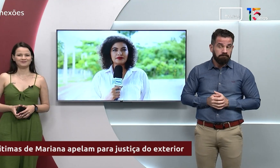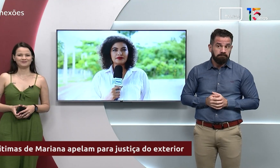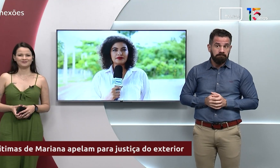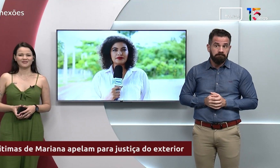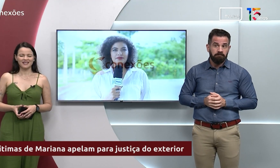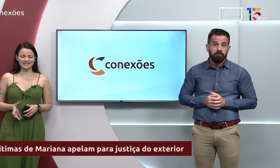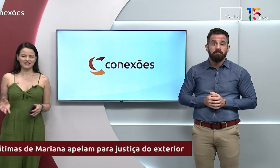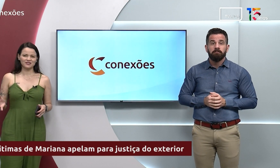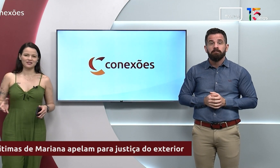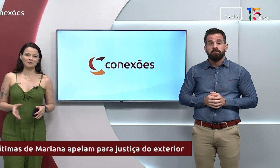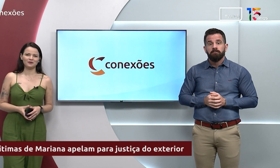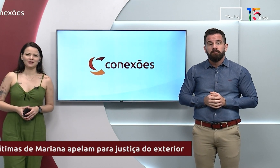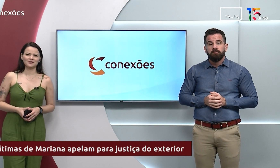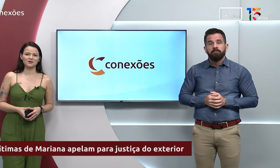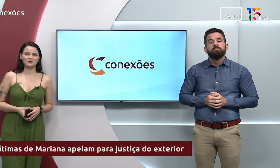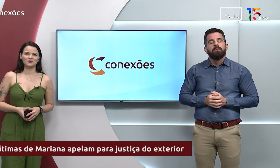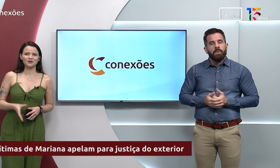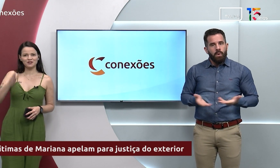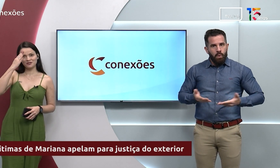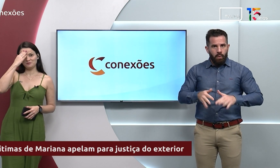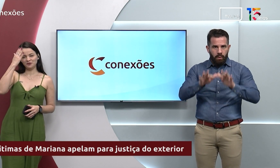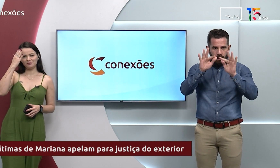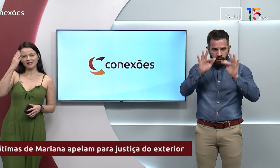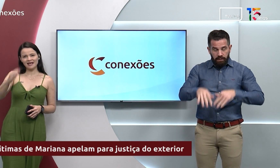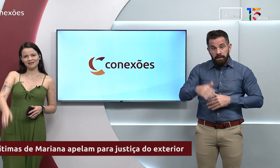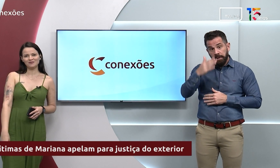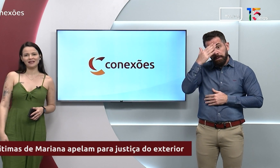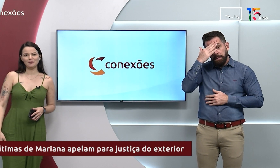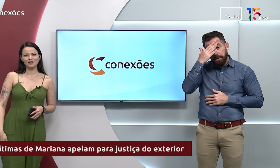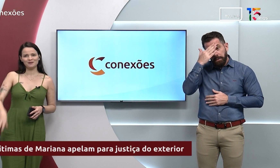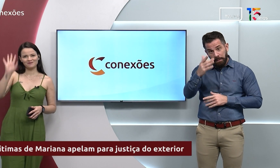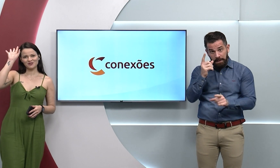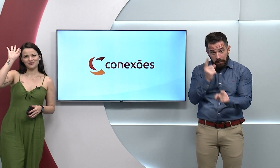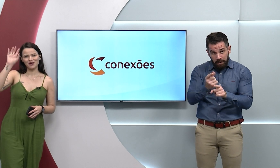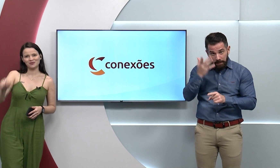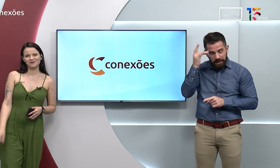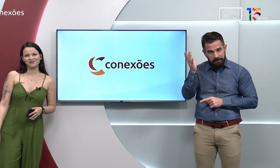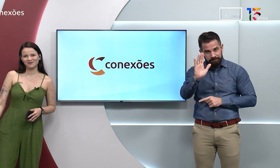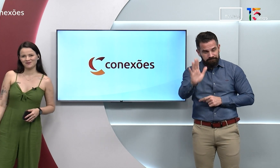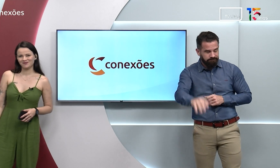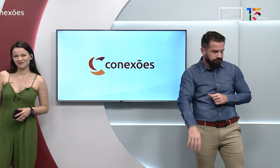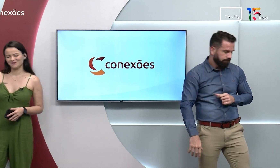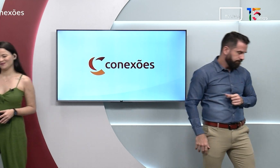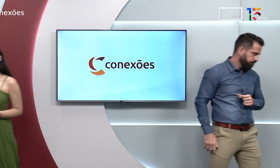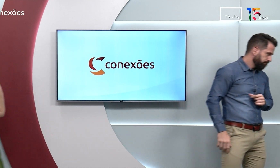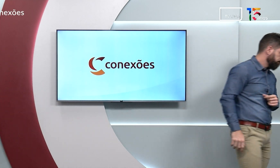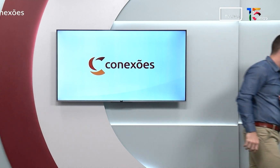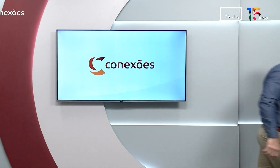Sim, a gente termina o Conexões de hoje. Muito obrigada. Até amanhã. Tchau, tchau.